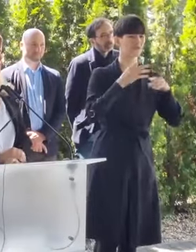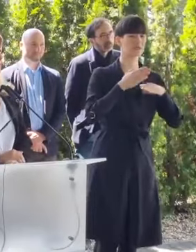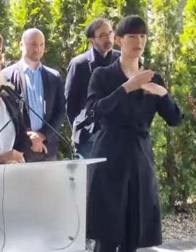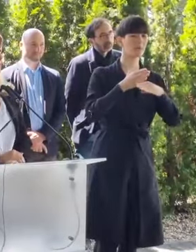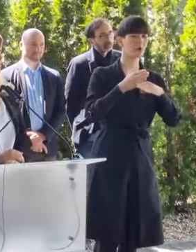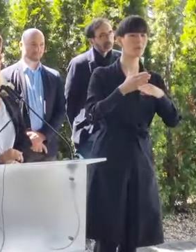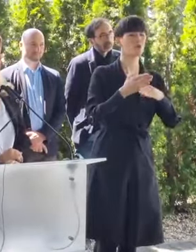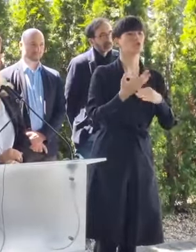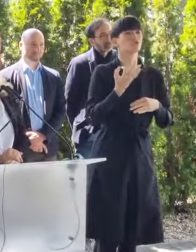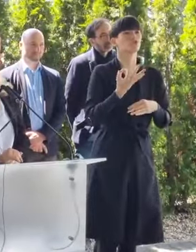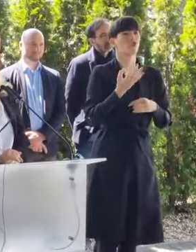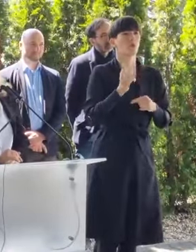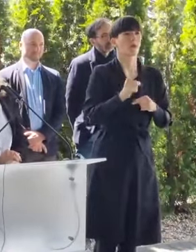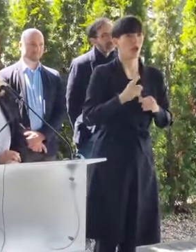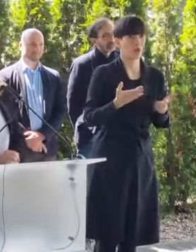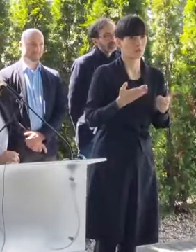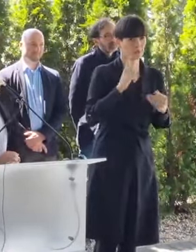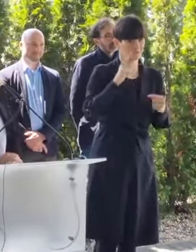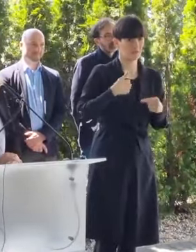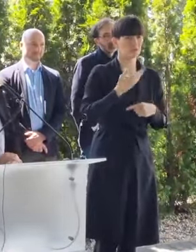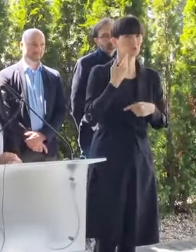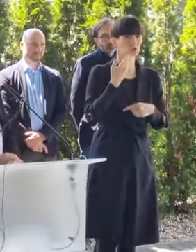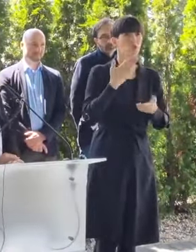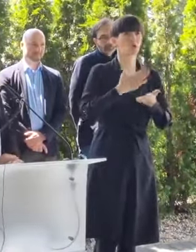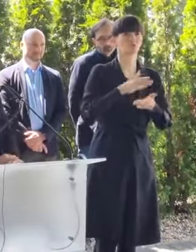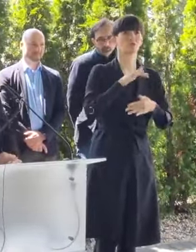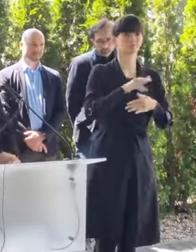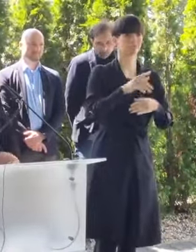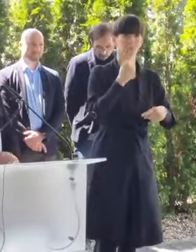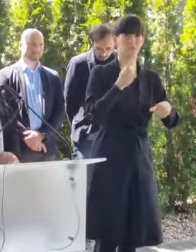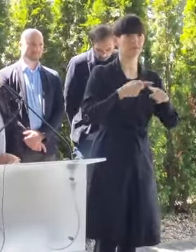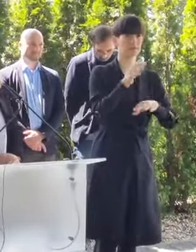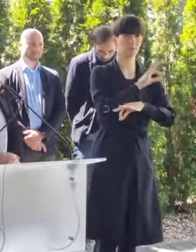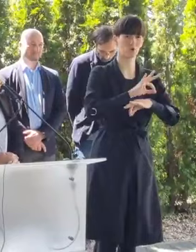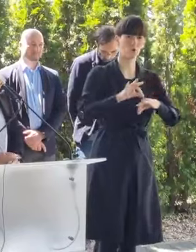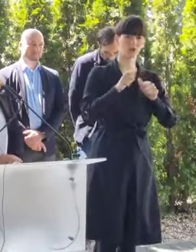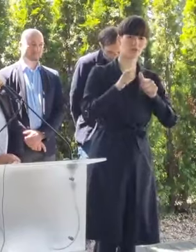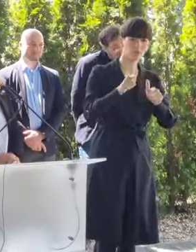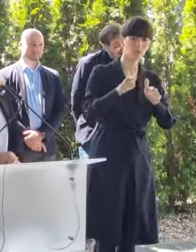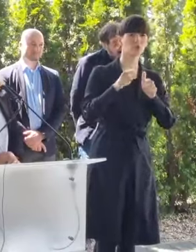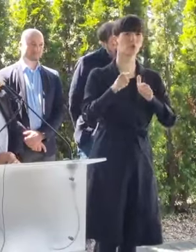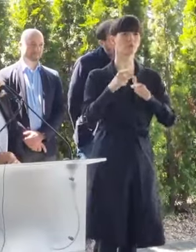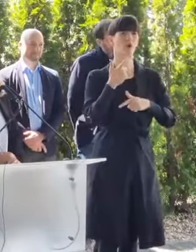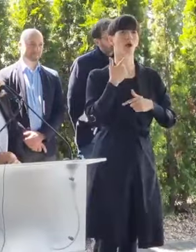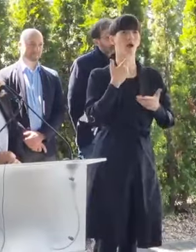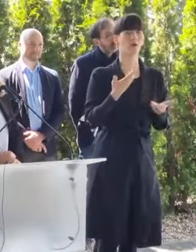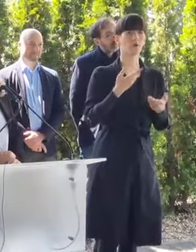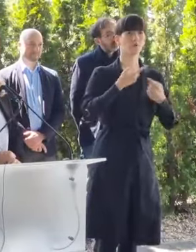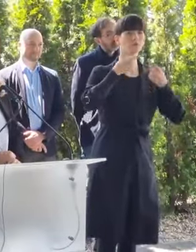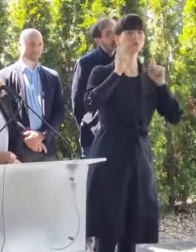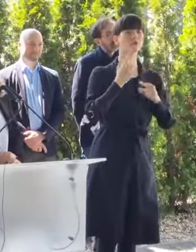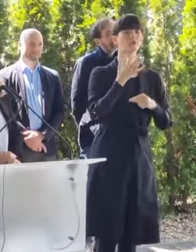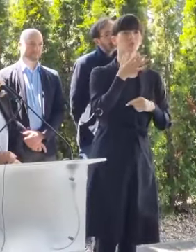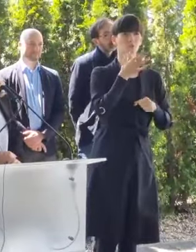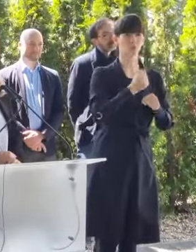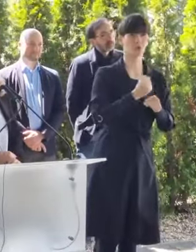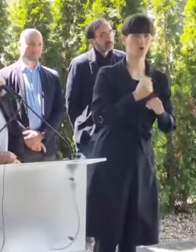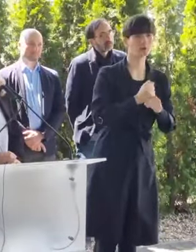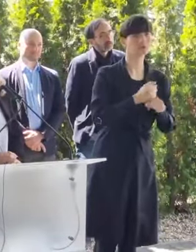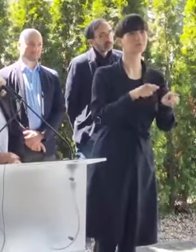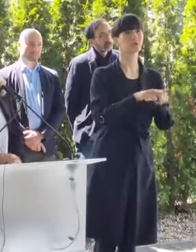že Češi tam prišli s konkrétnymi projektami. A ešte táto otázka sa obsahuje otázku na Boženy,